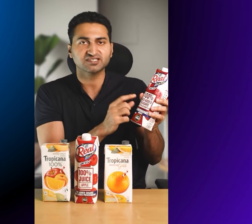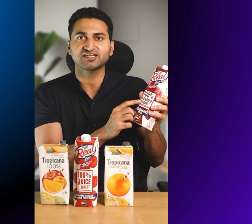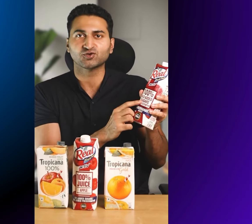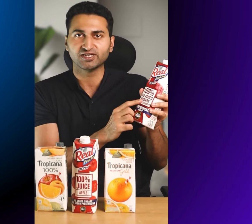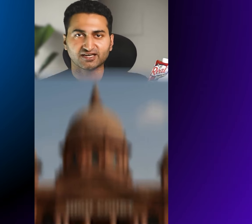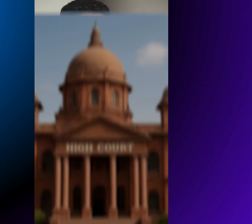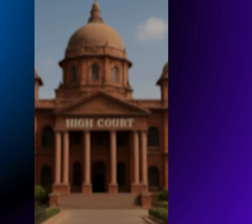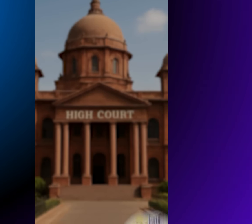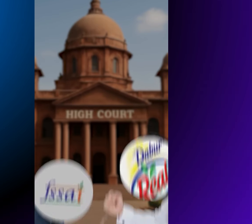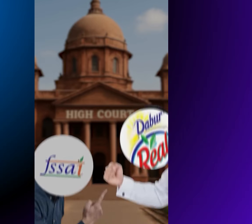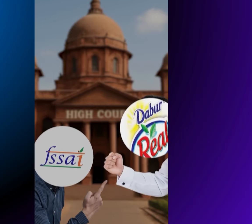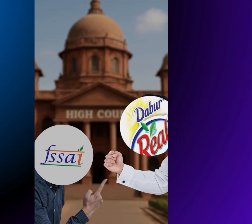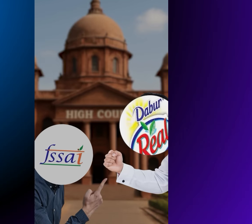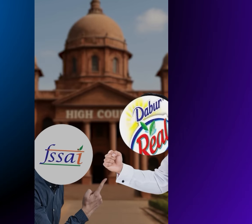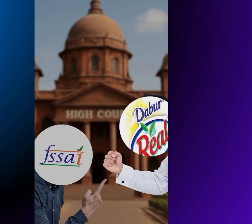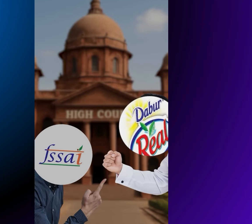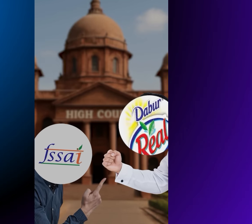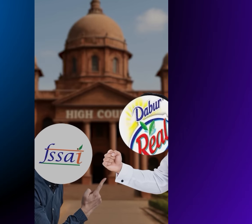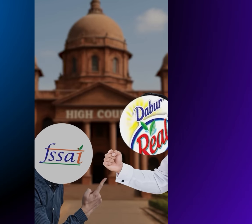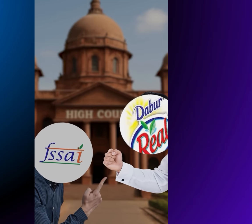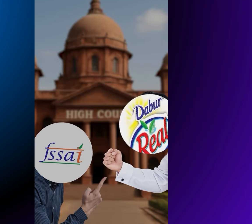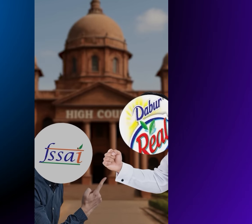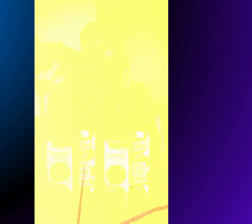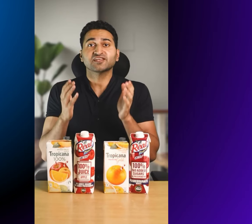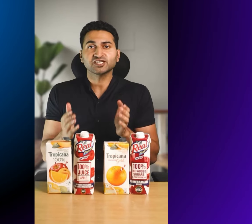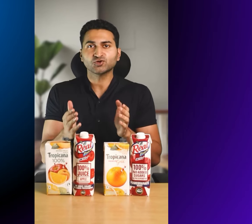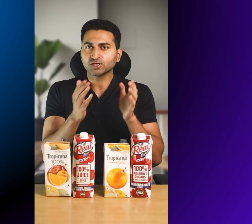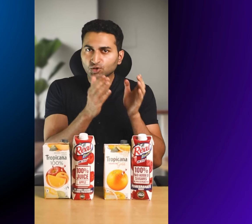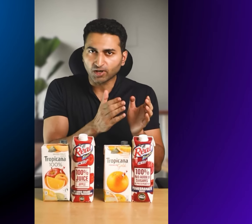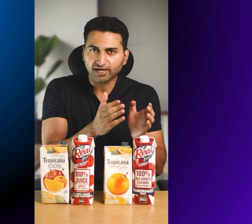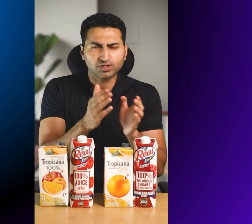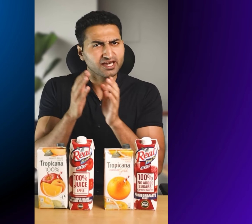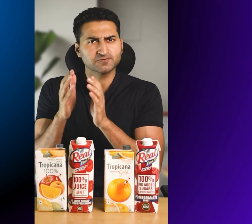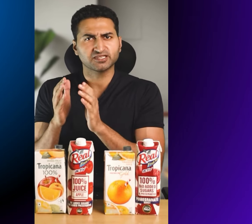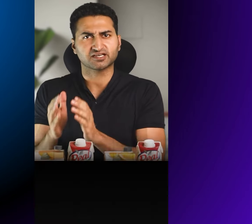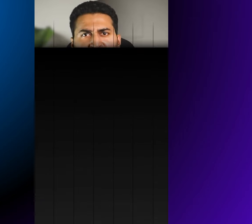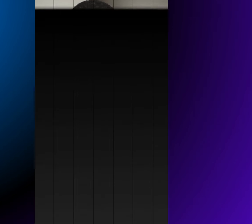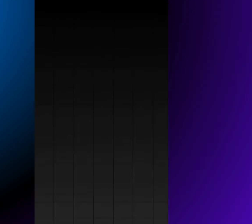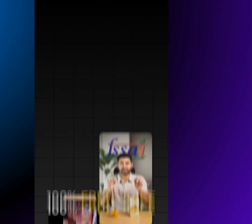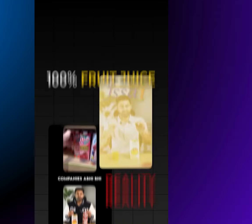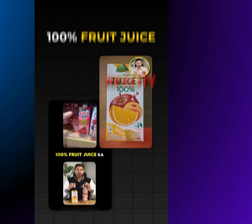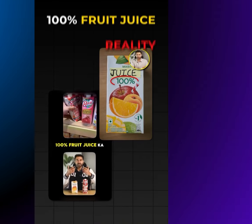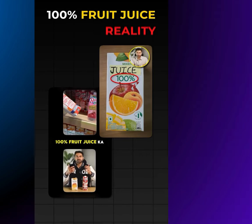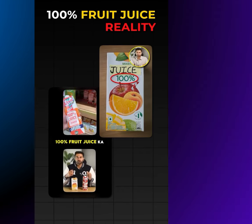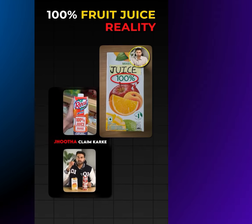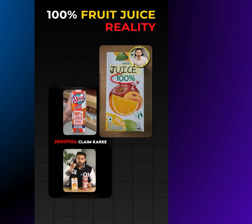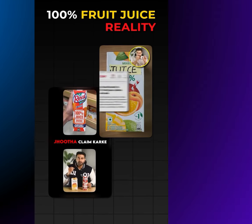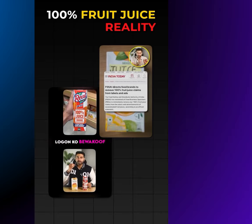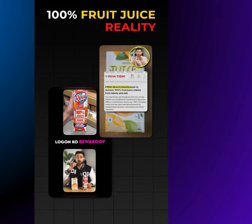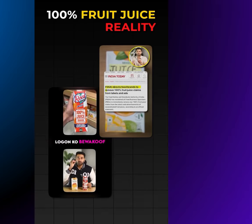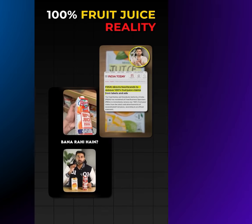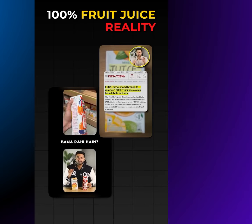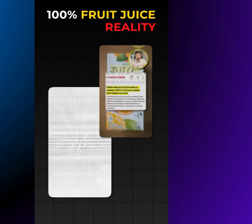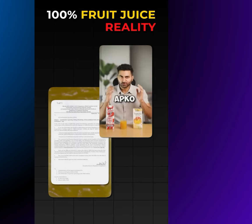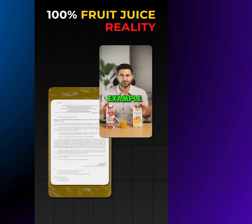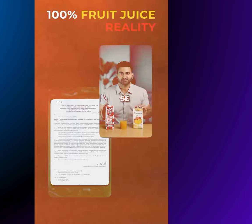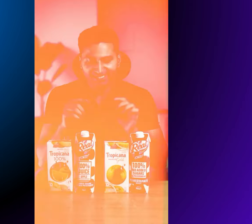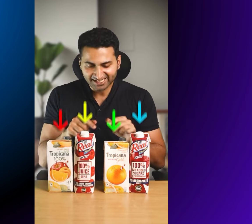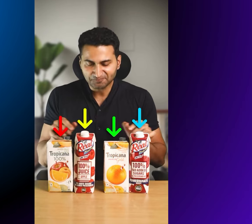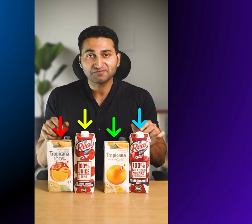ने रूल निकाला था तो डाबर ने इस डिसीजन को हाई कोर्ट में चैलेंज किया था। भाई देखो, ये रूल क्यों आया और क्या इसमें दिक्कतें आई, ये मैंने अपनी वीडियोस में समझा रखा है, तो ये भी आप देख लीजिएगा। मैं ये डब्बे में